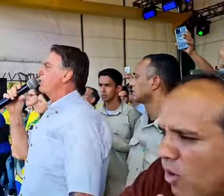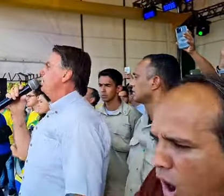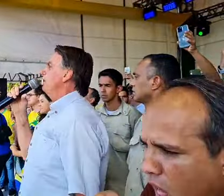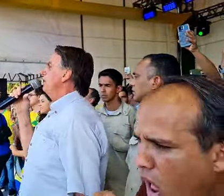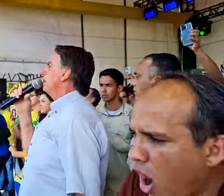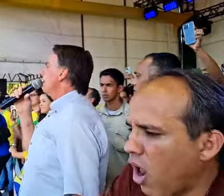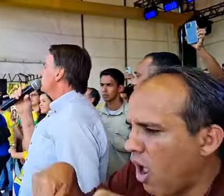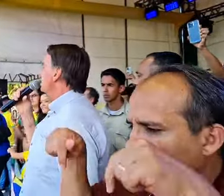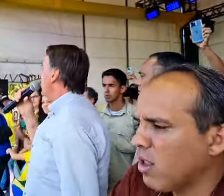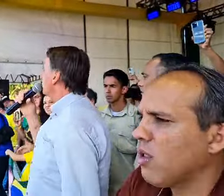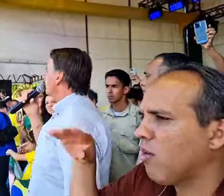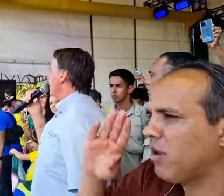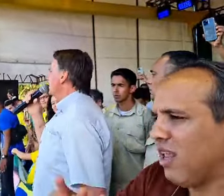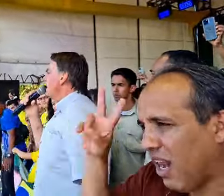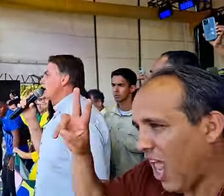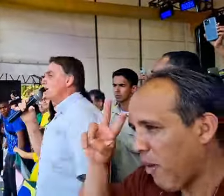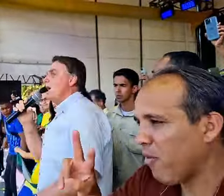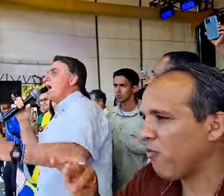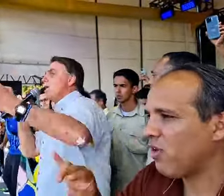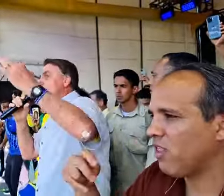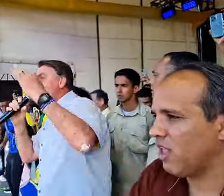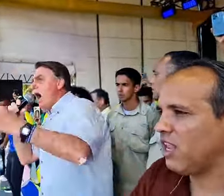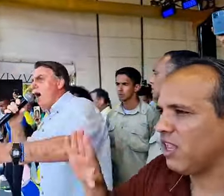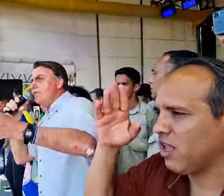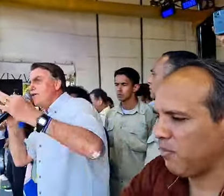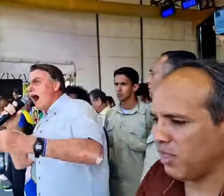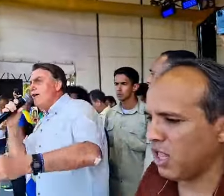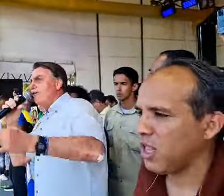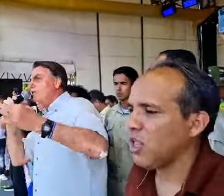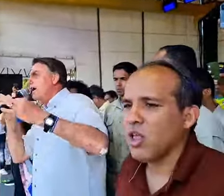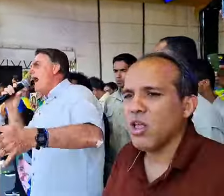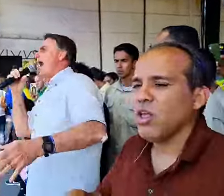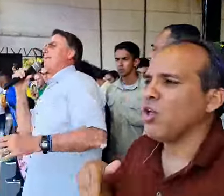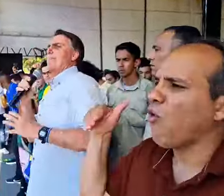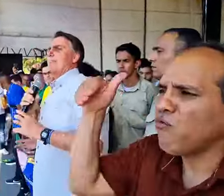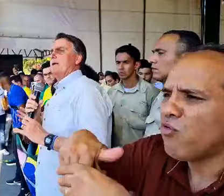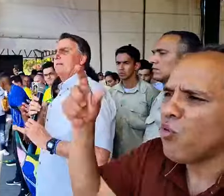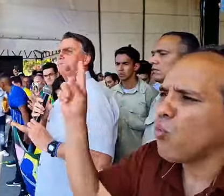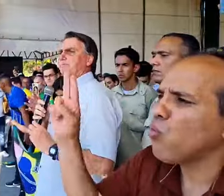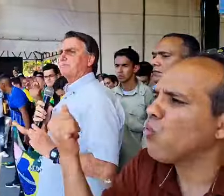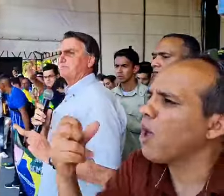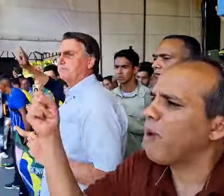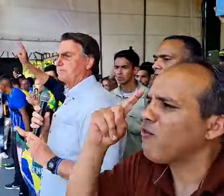seu vice, candidato a presidente. Não vai voltar!